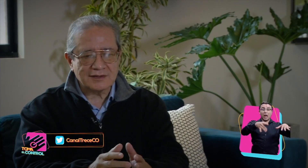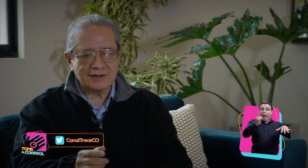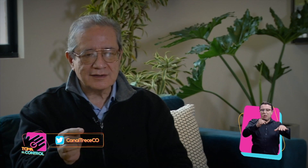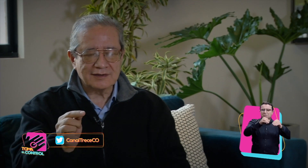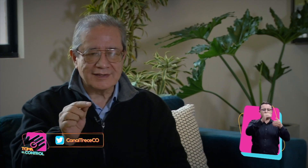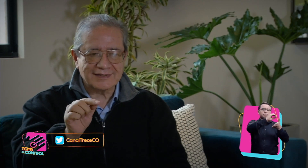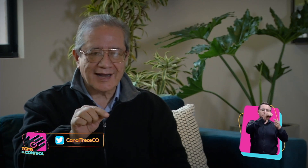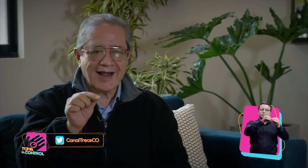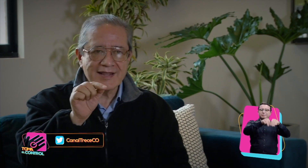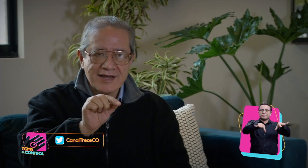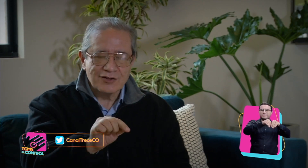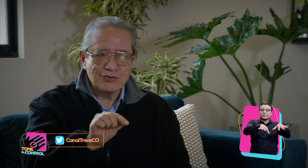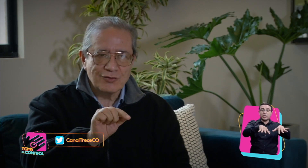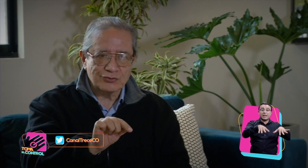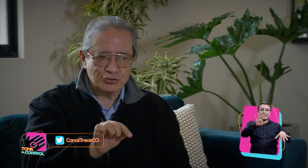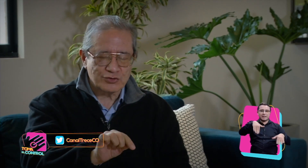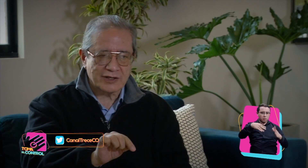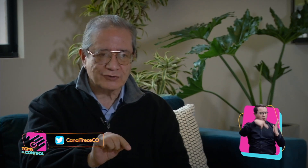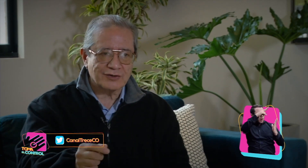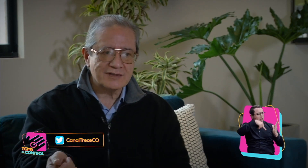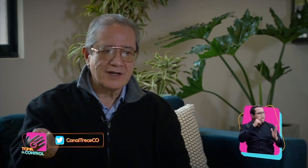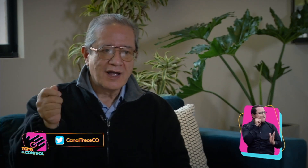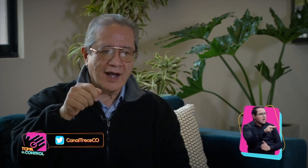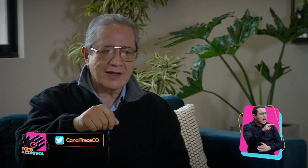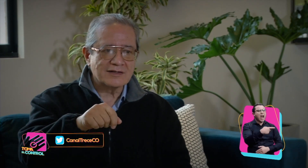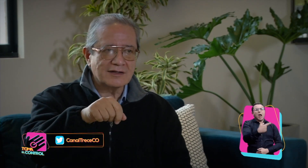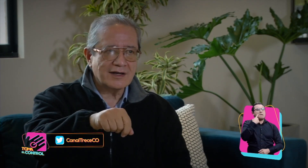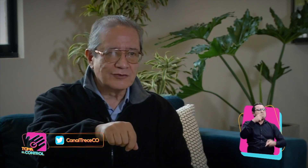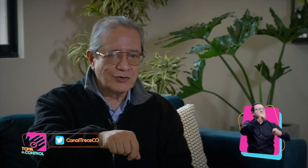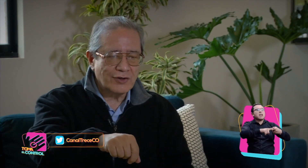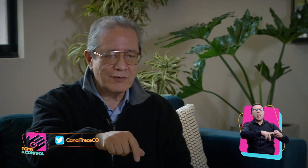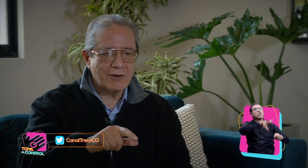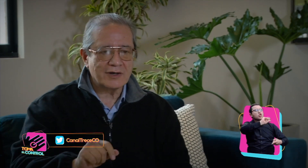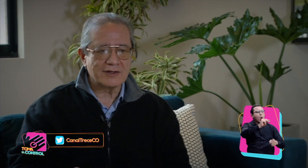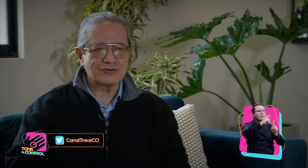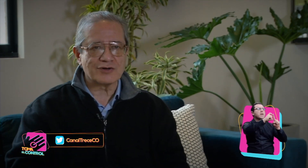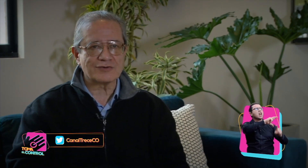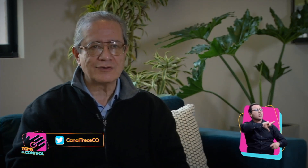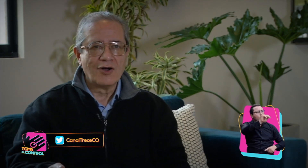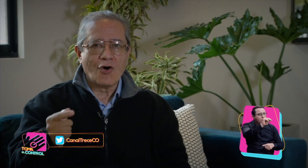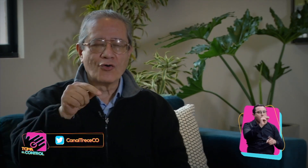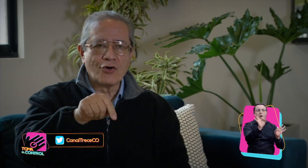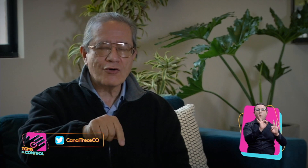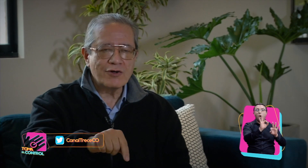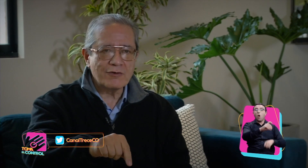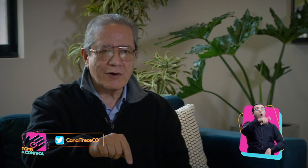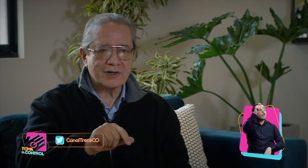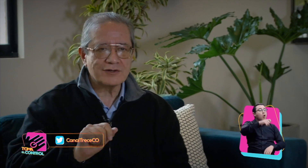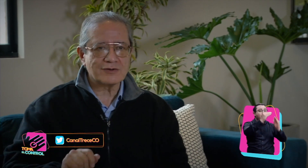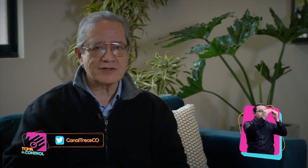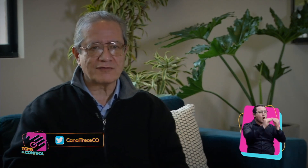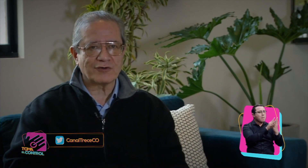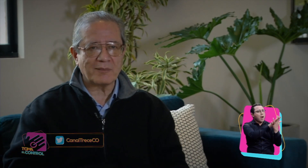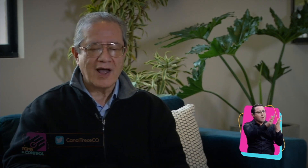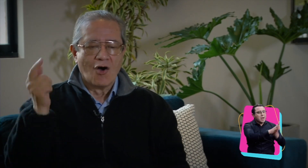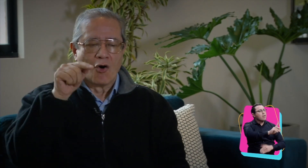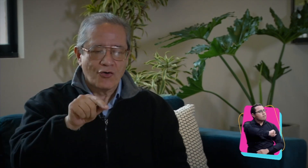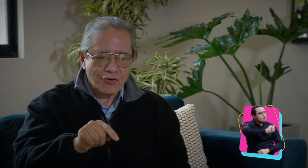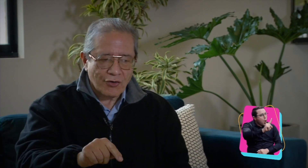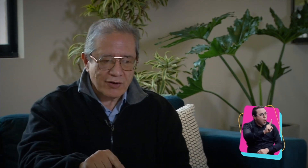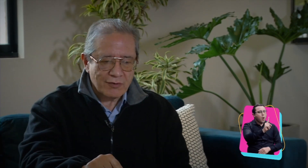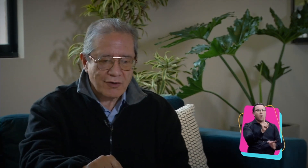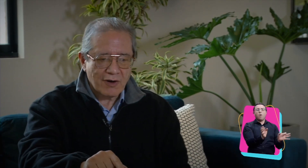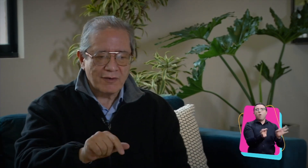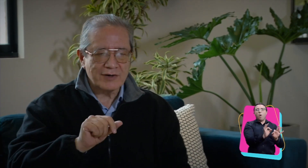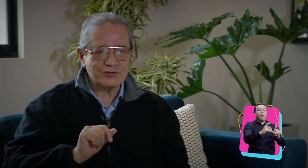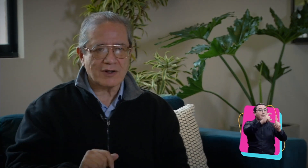inmediatamente le están cayendo sus lectores a decirle no debió haber dicho eso o no lo debió haber dicho de esa forma o